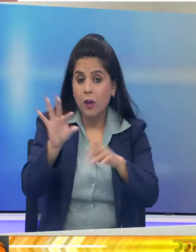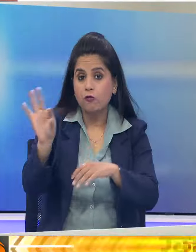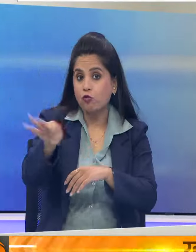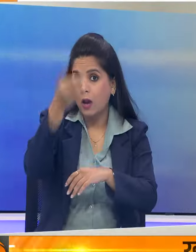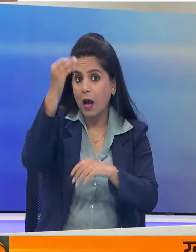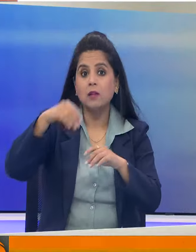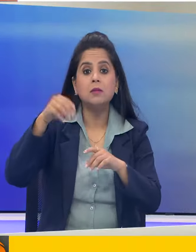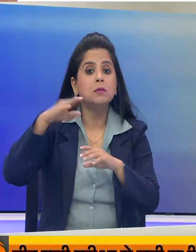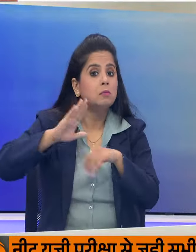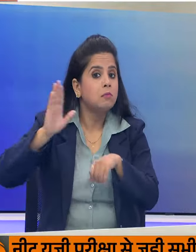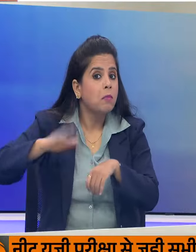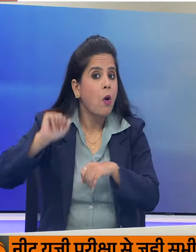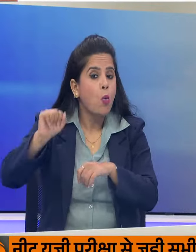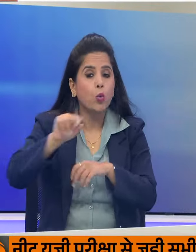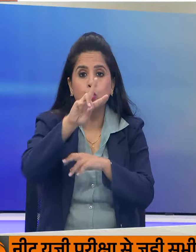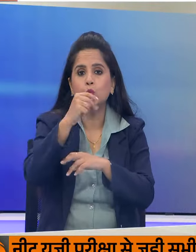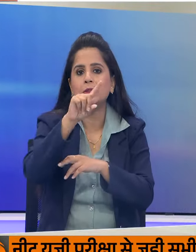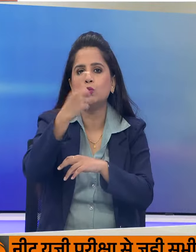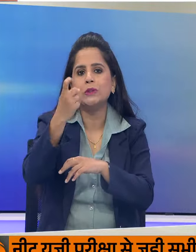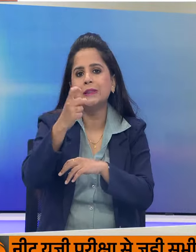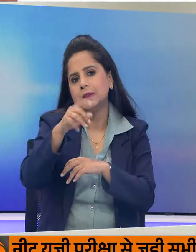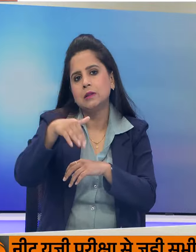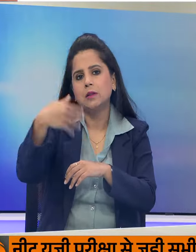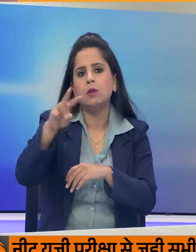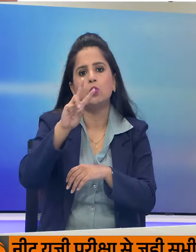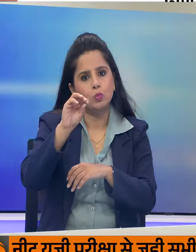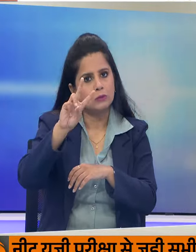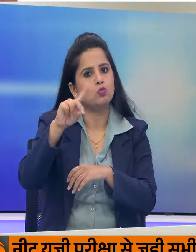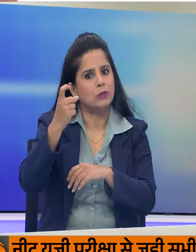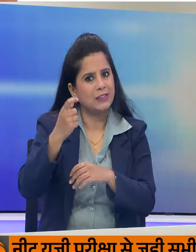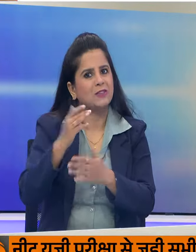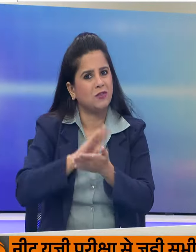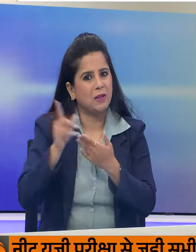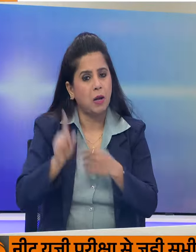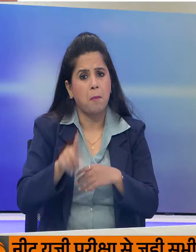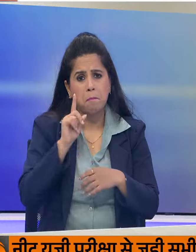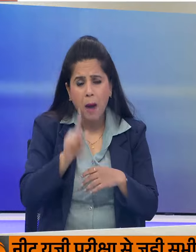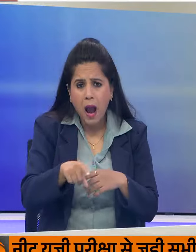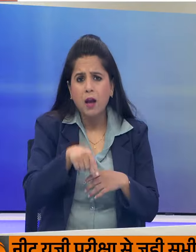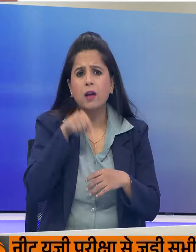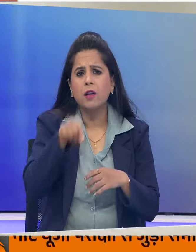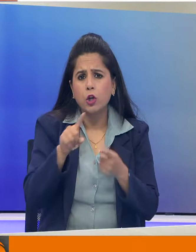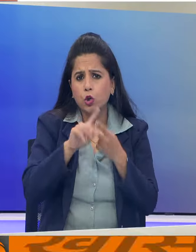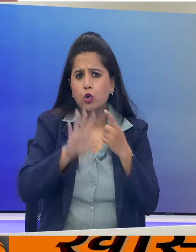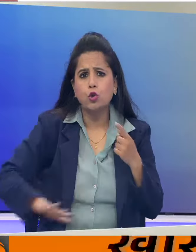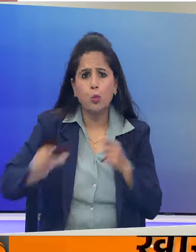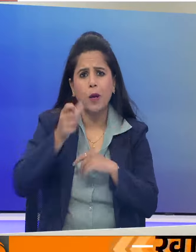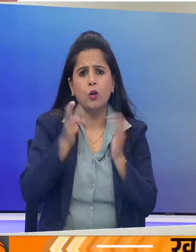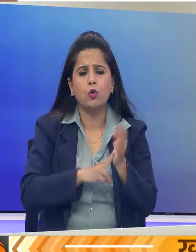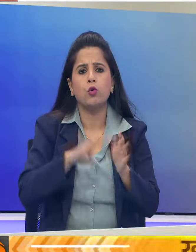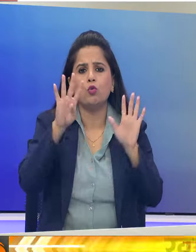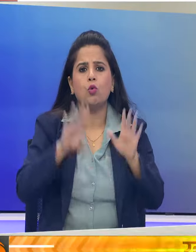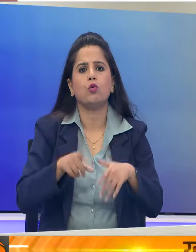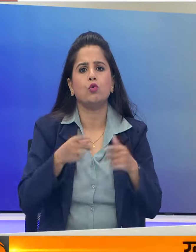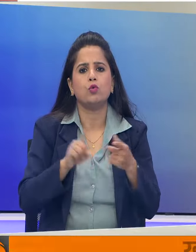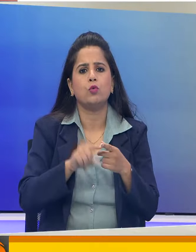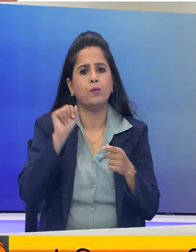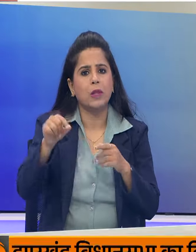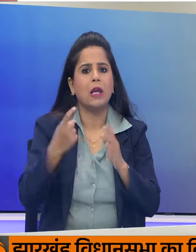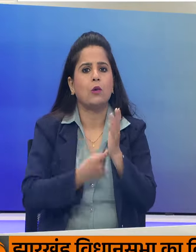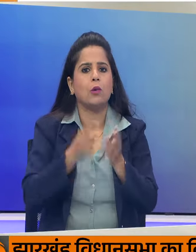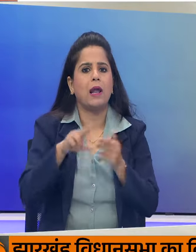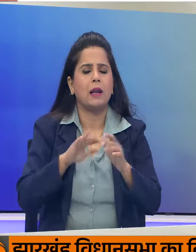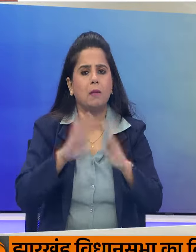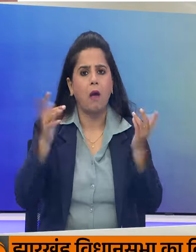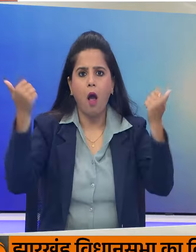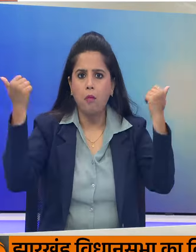संसद का कार्यकाल 2027 में खत्म होना था, लेकिन यूरोपीय संघ में 9 जून को अपनी पार्टी रेनेसा की बड़ी